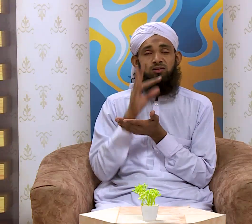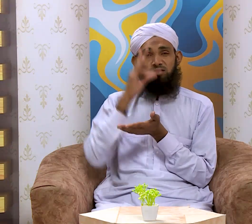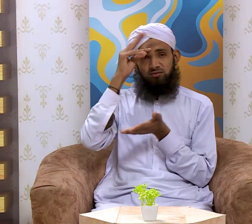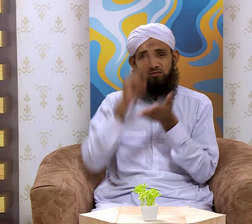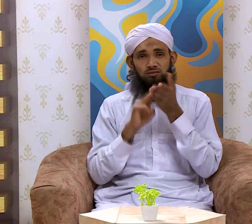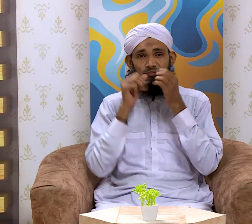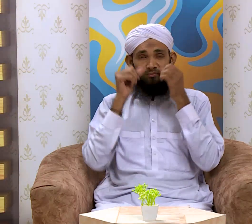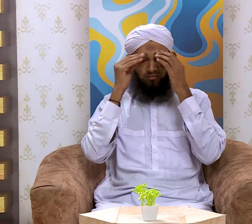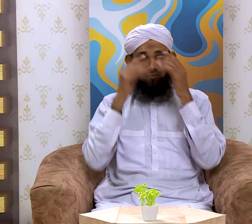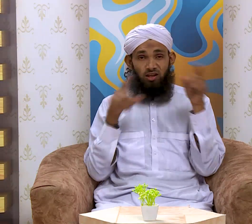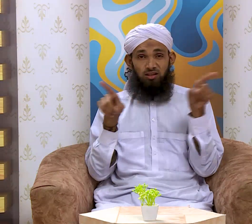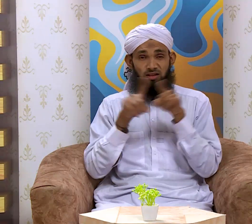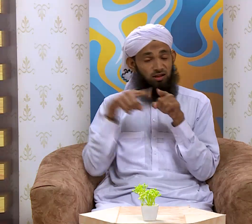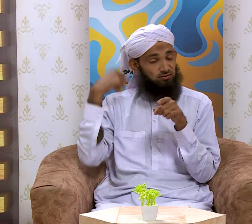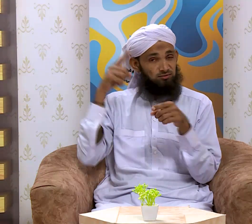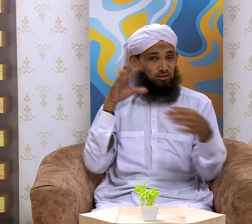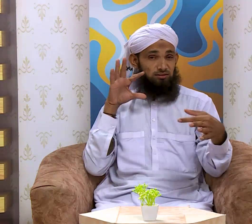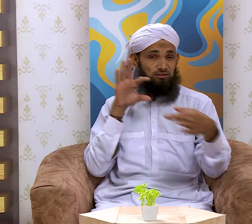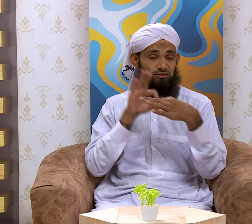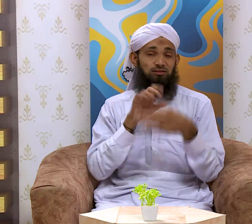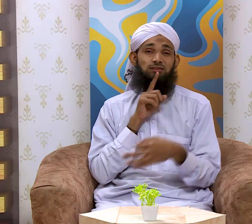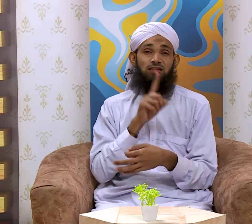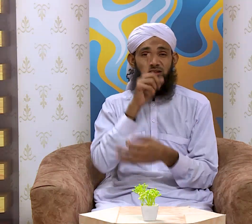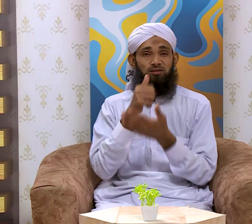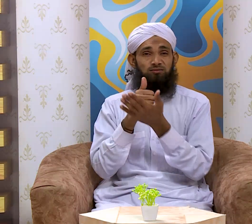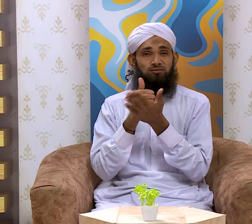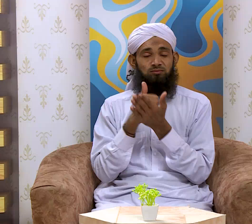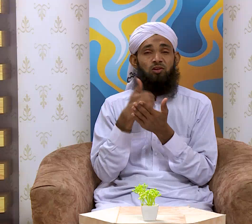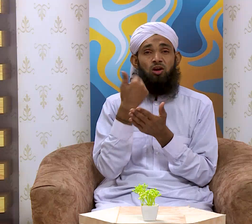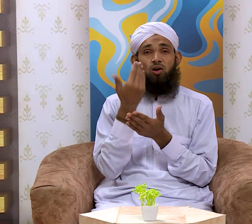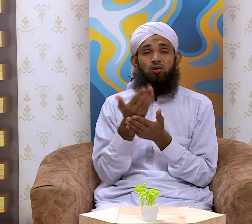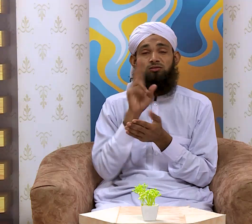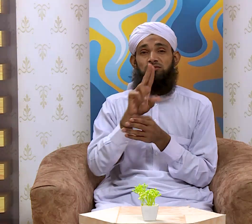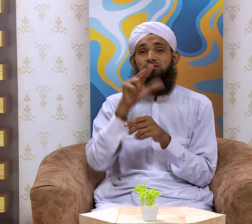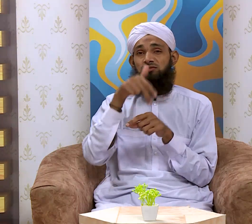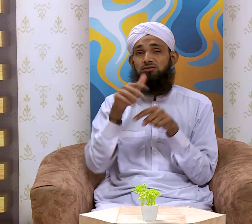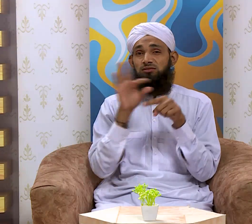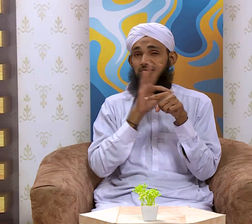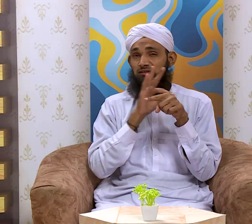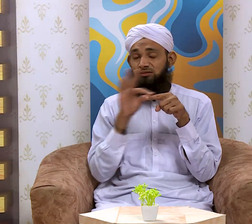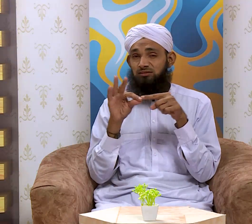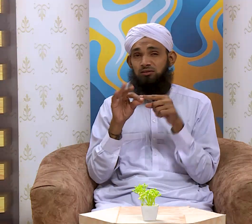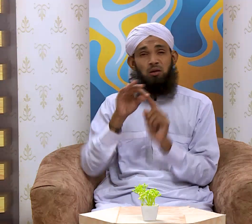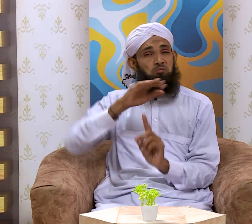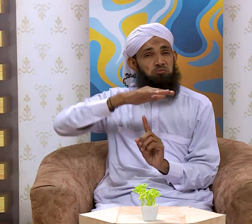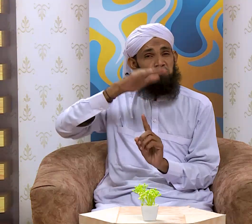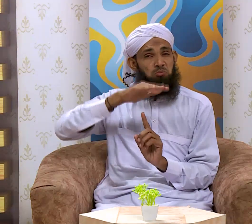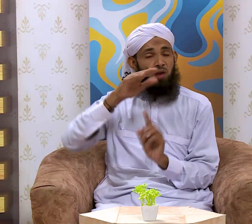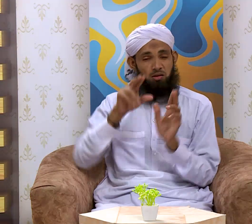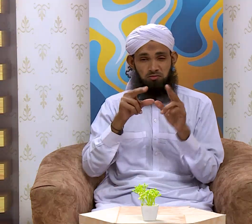دامن سے سچی وابستگی ہم سب کو عطا فرمائے، اور معجزہ معراج کی عظمتوں اور شانوں کو ہم سب کو